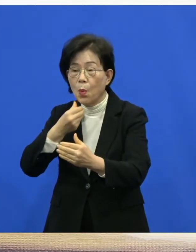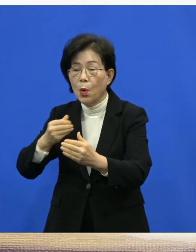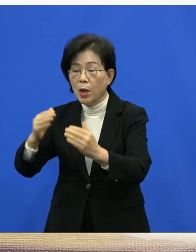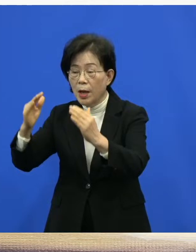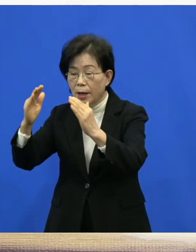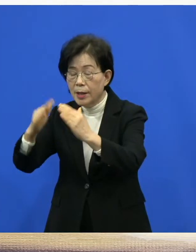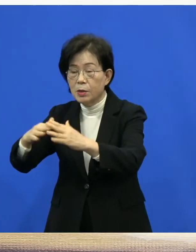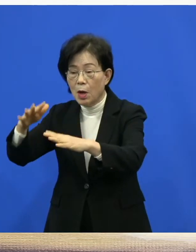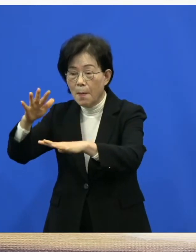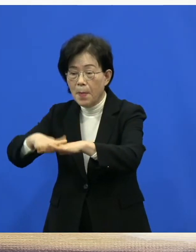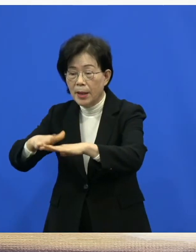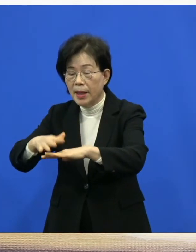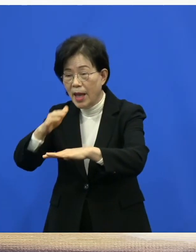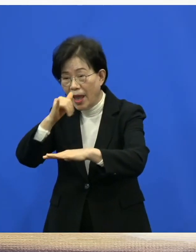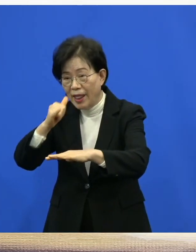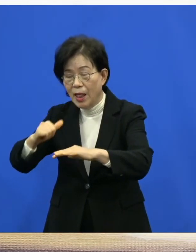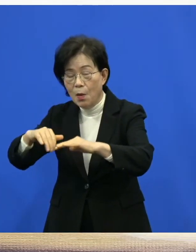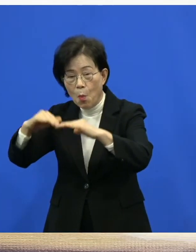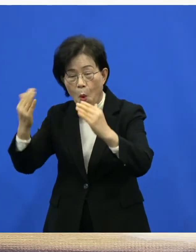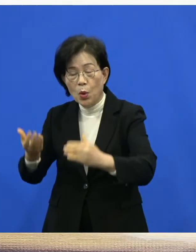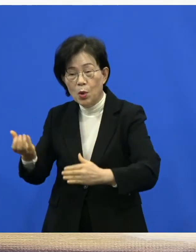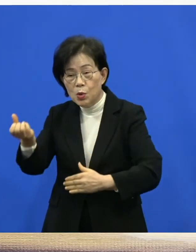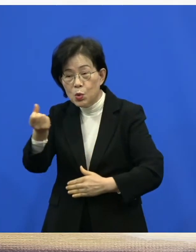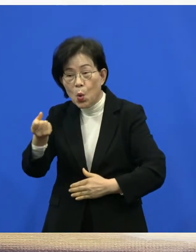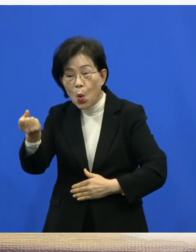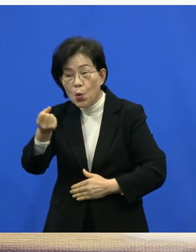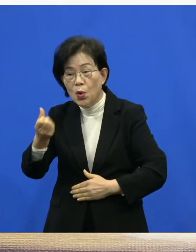집과 밭에 있는 모든 소유에 미친지라.